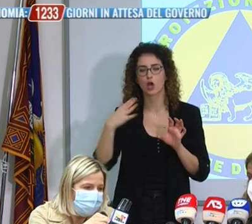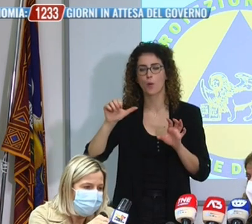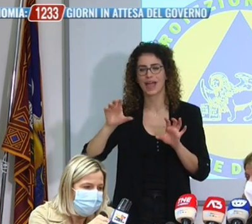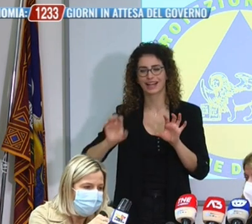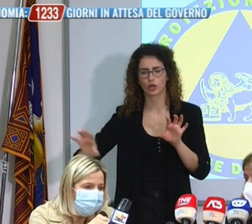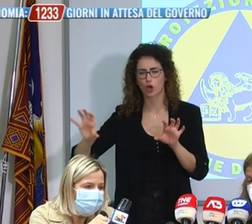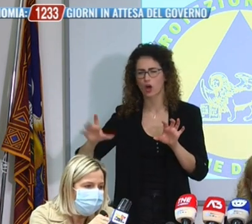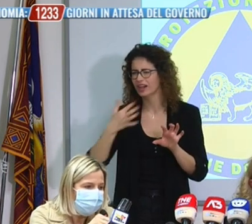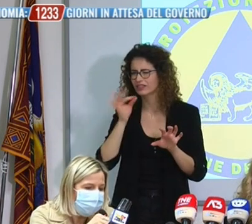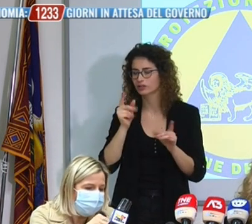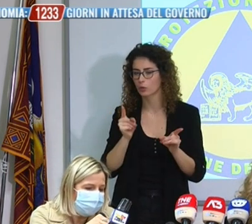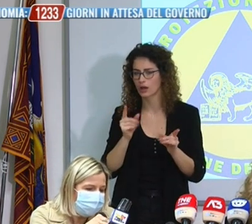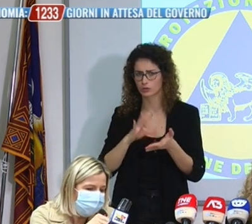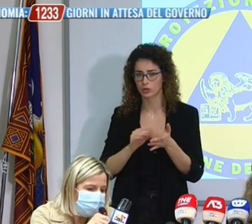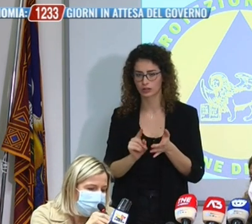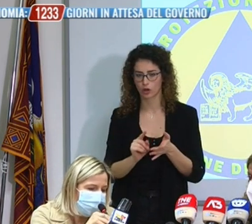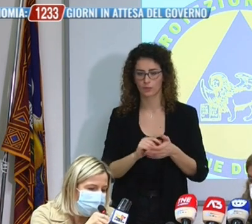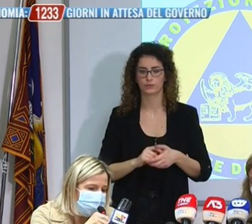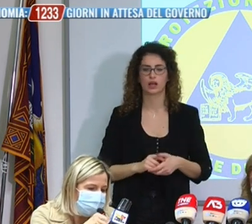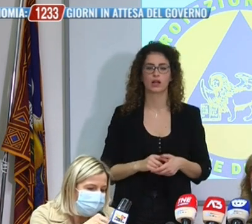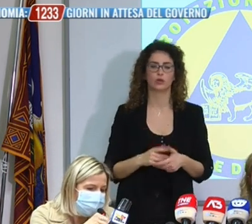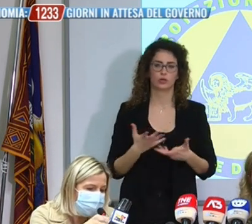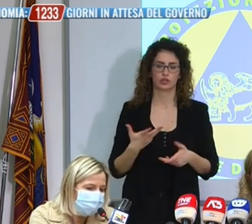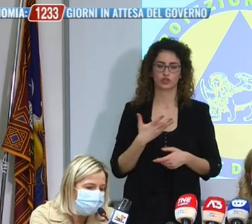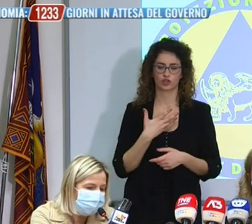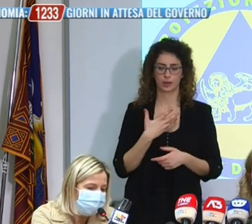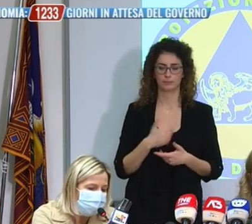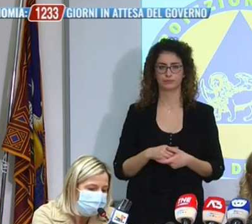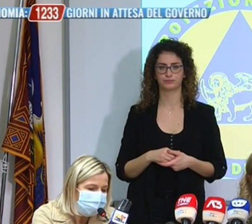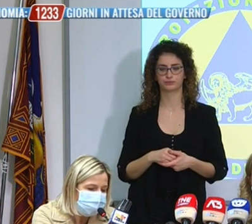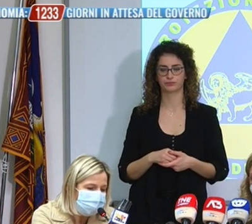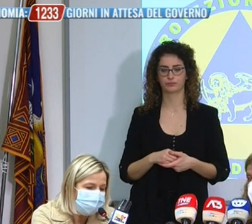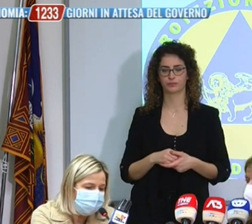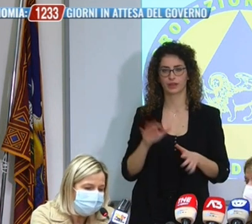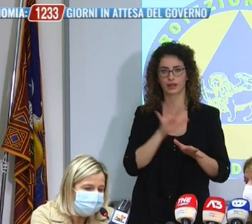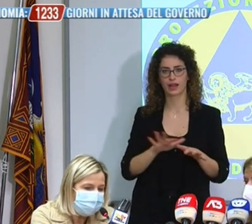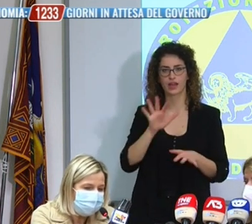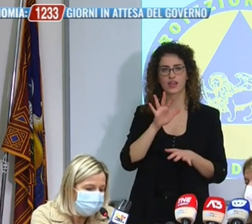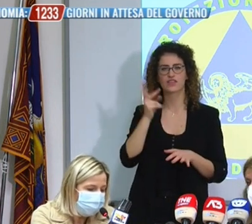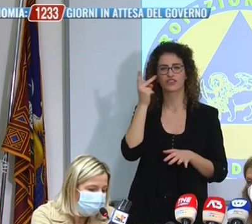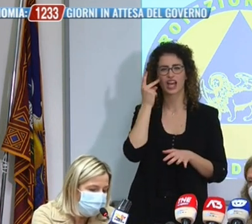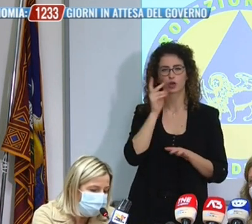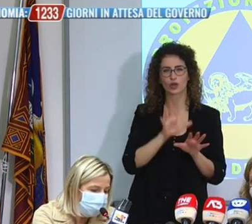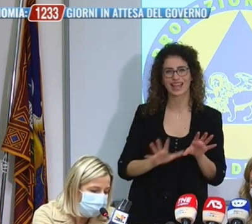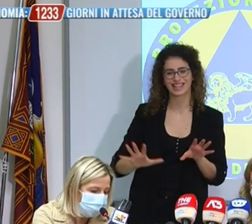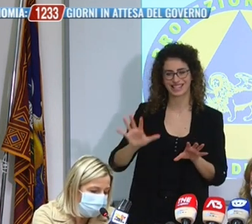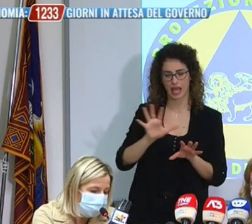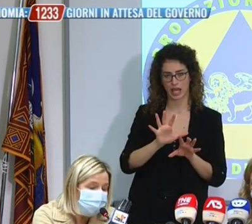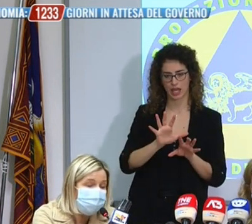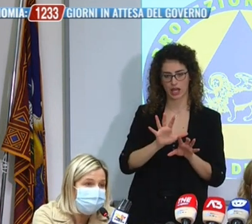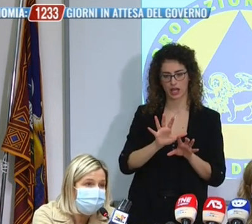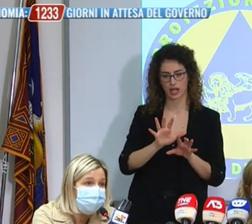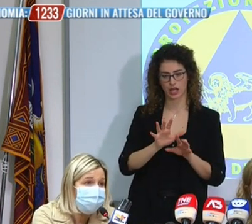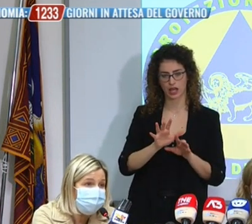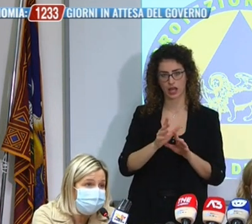momento alle scuole? No, allora, lì c'era, allora, nel veronese c'è stato un aumento di quella che è